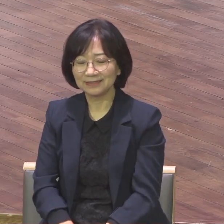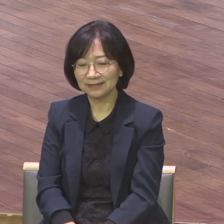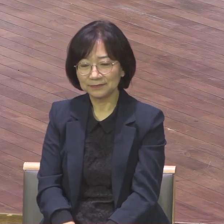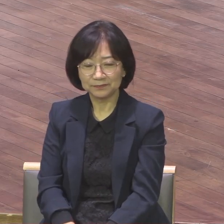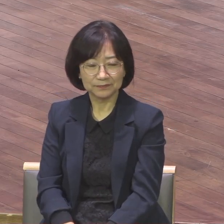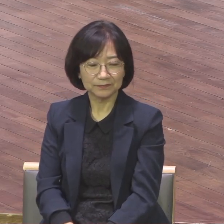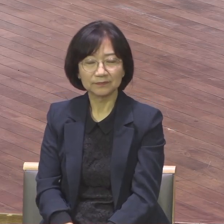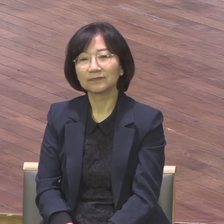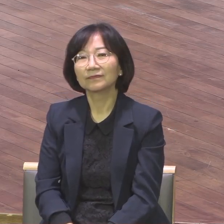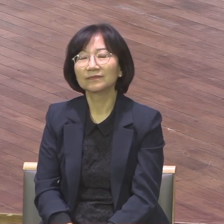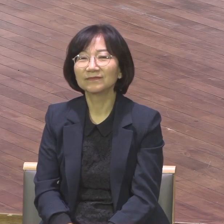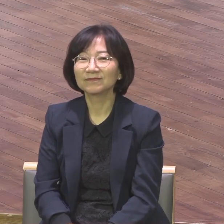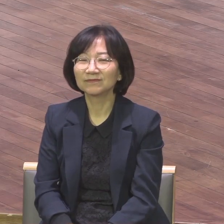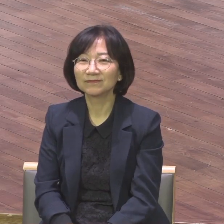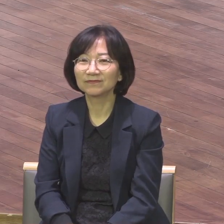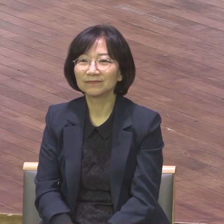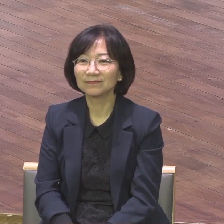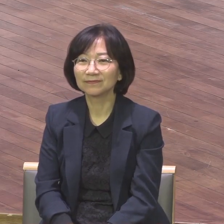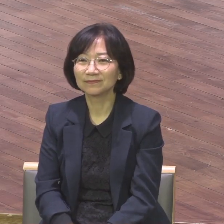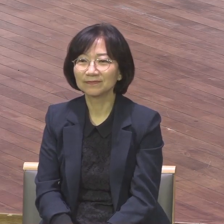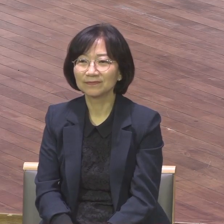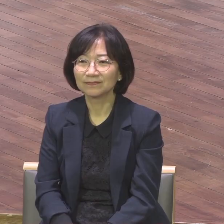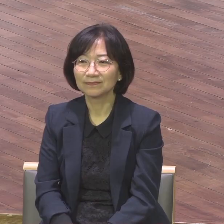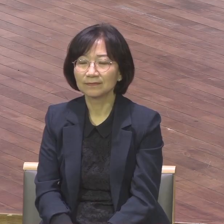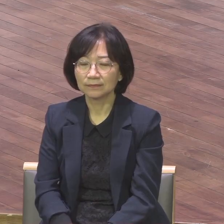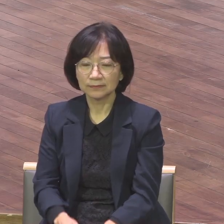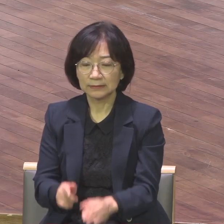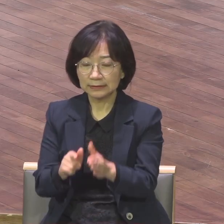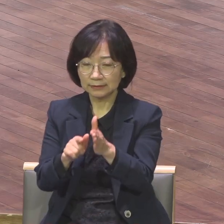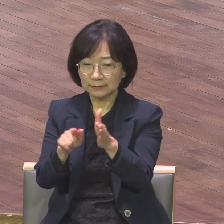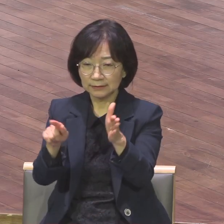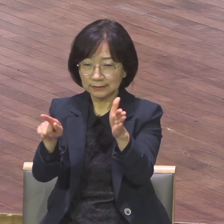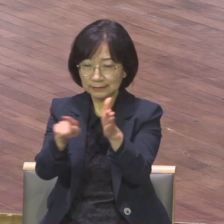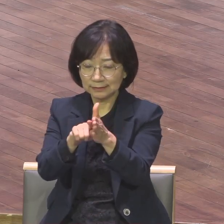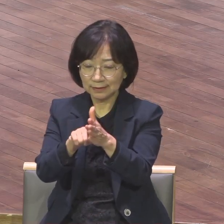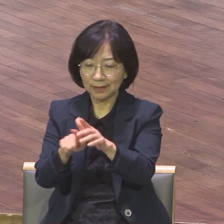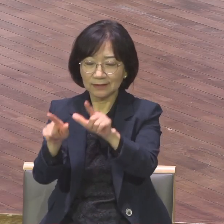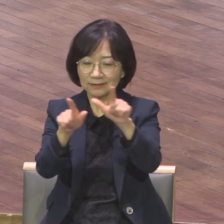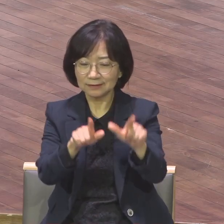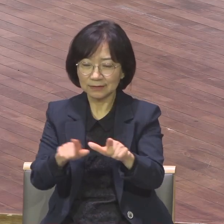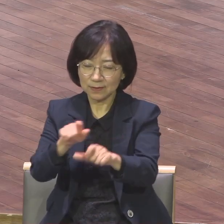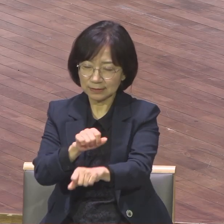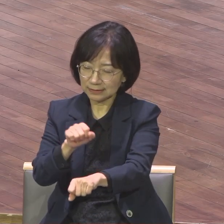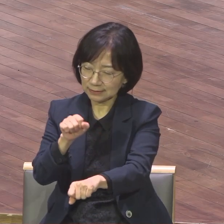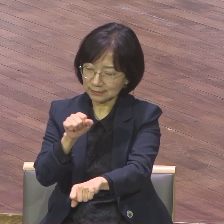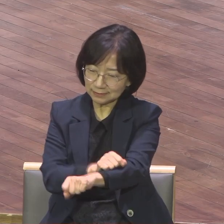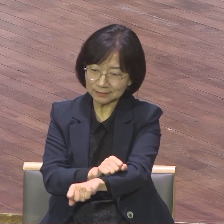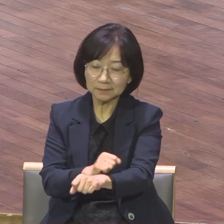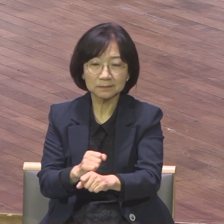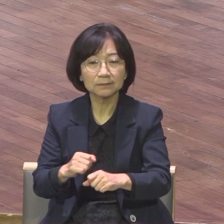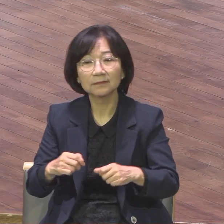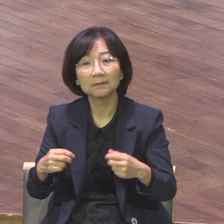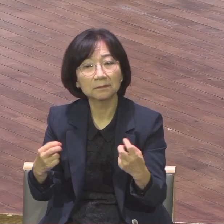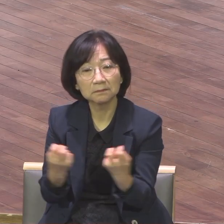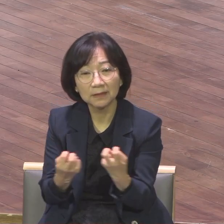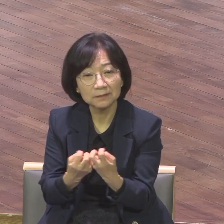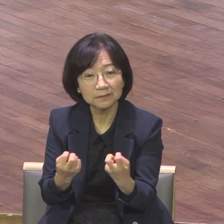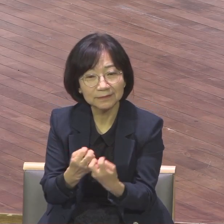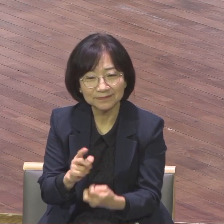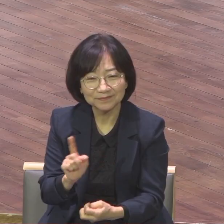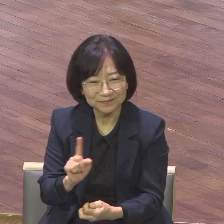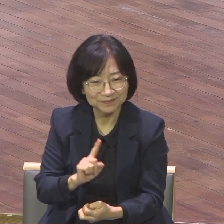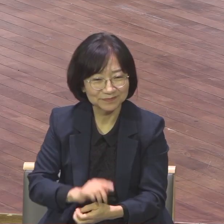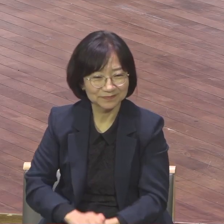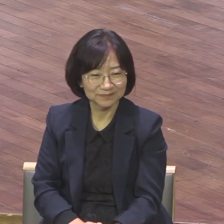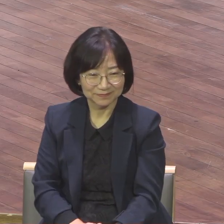신앙생활을 내가 어떻게 하면 최고로 잘하고 최고로 누릴 수 있을까? 신앙생활을 내가